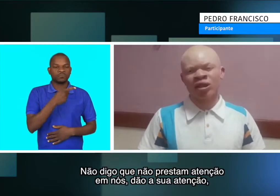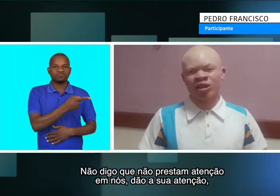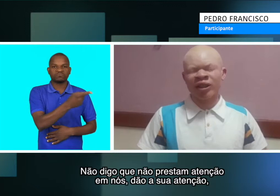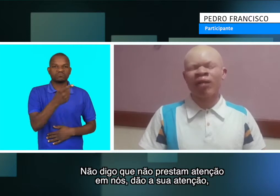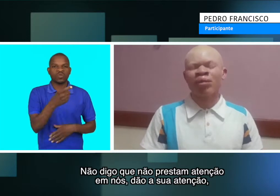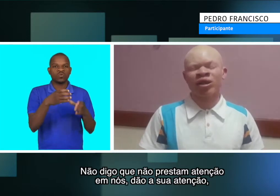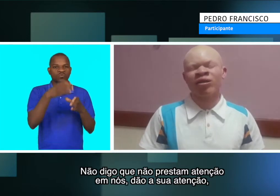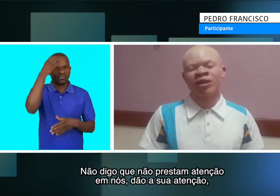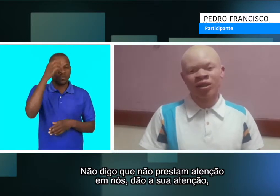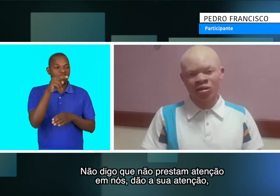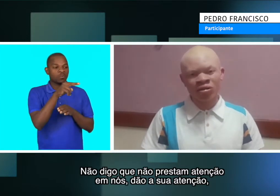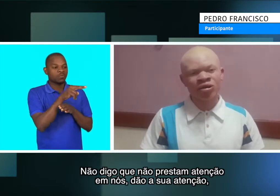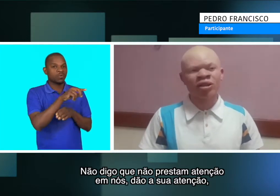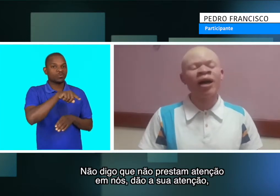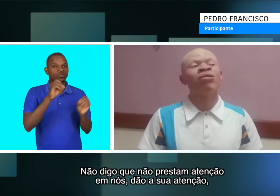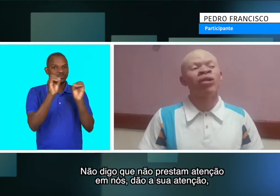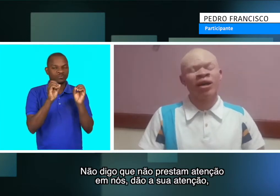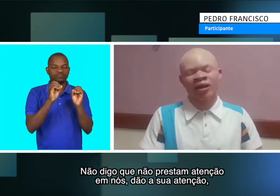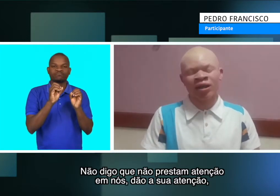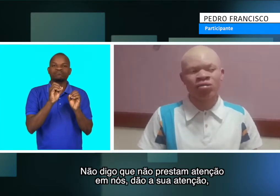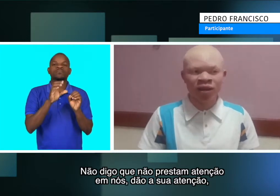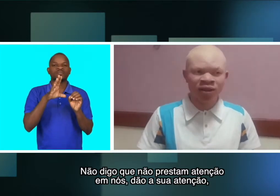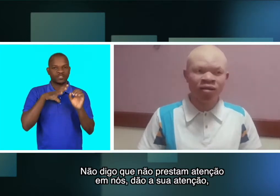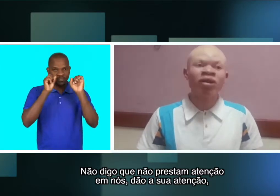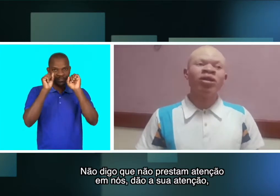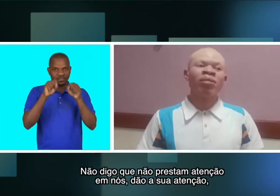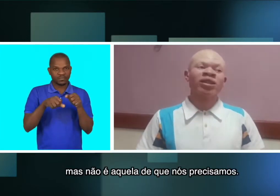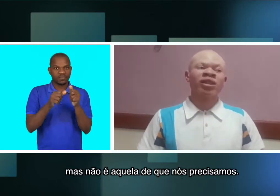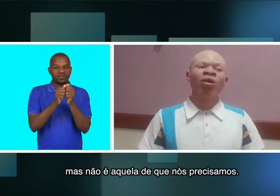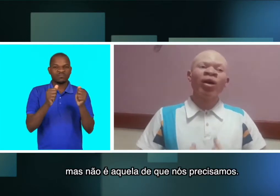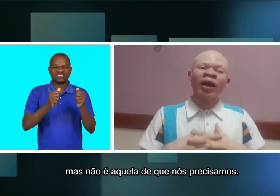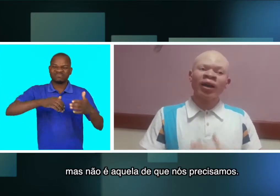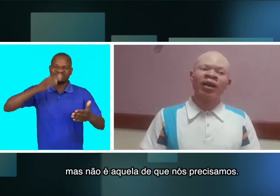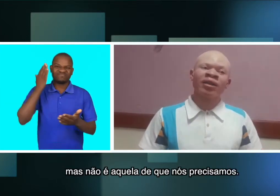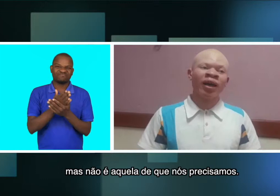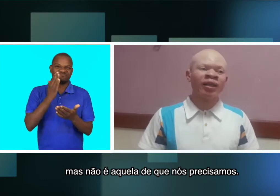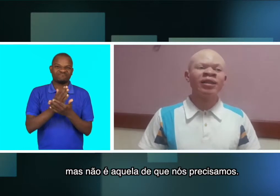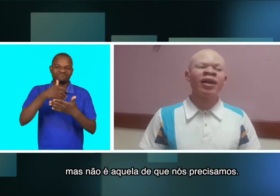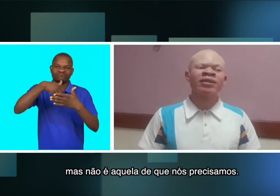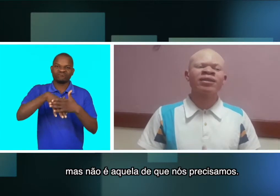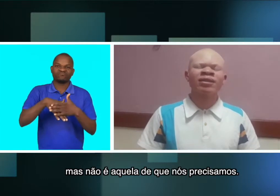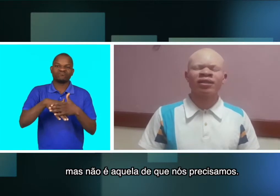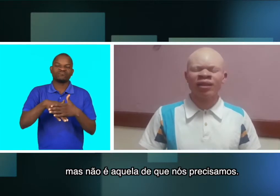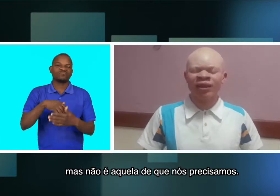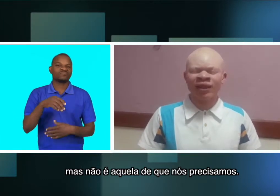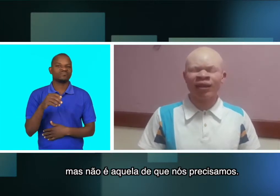não digo que eles não prestam atenção, nós dão aquela sua atenção, mas não é aquela que ainda,